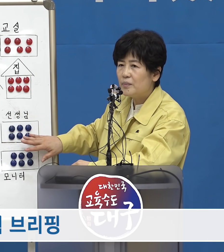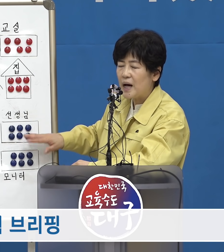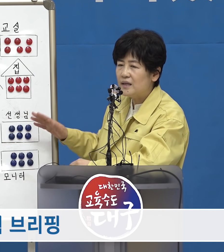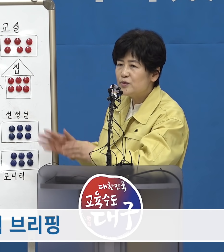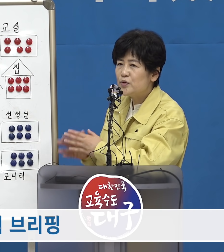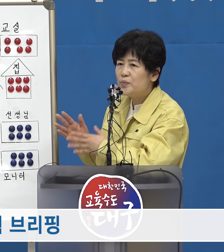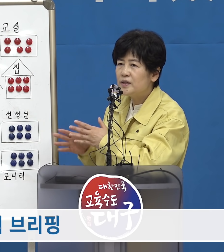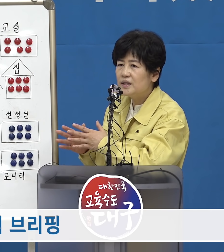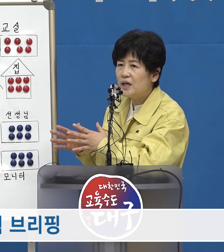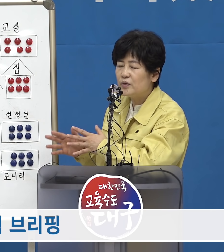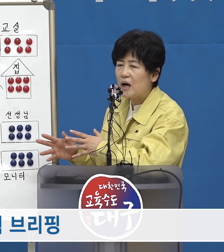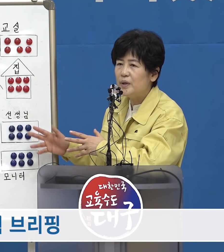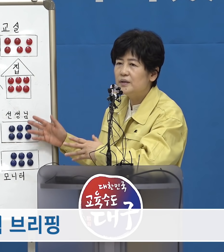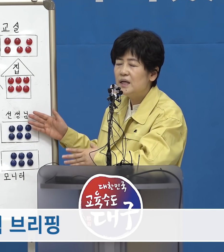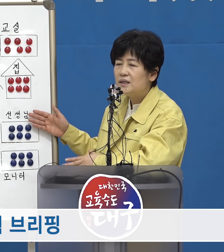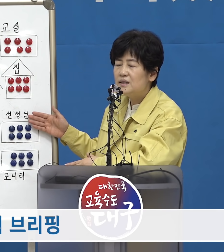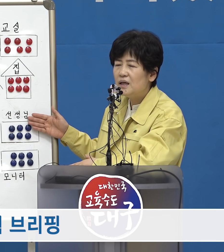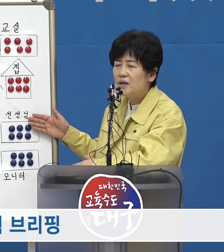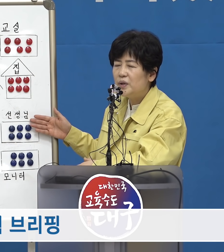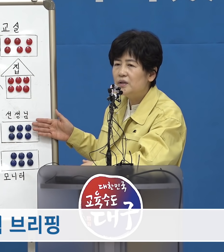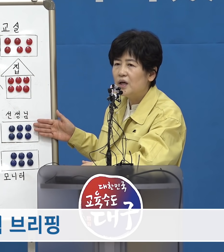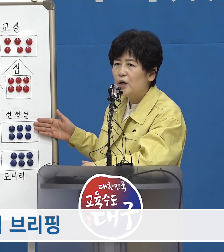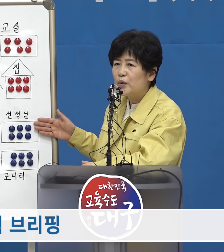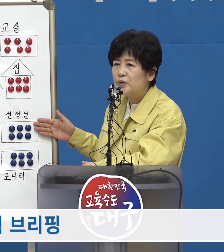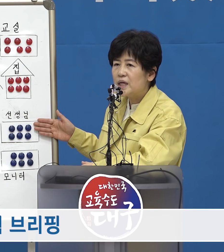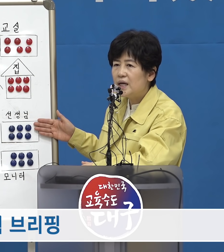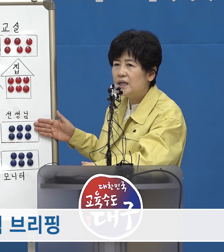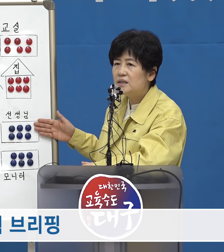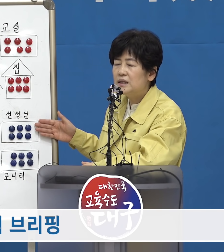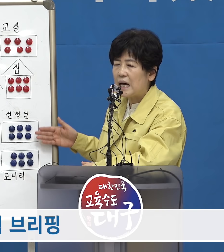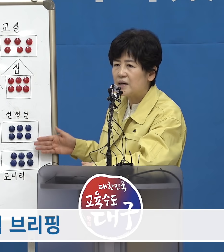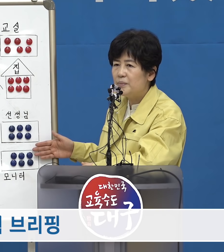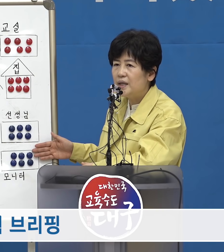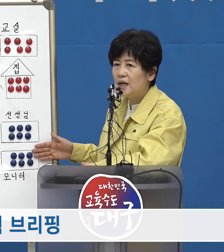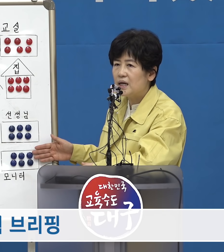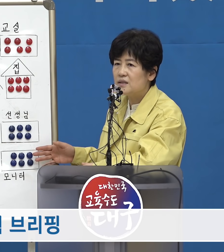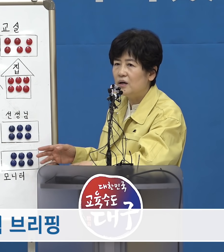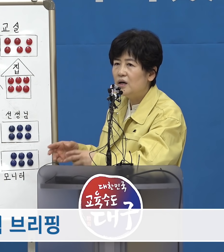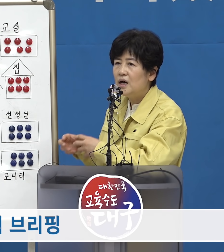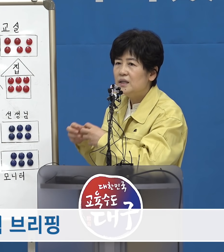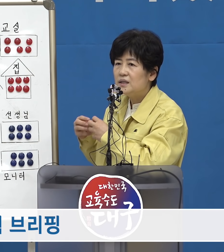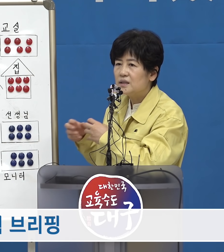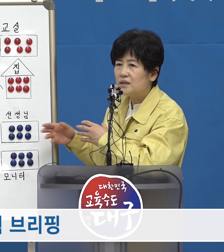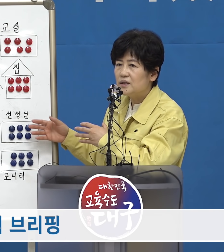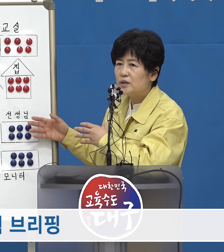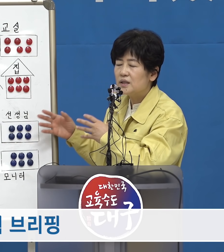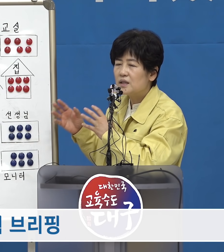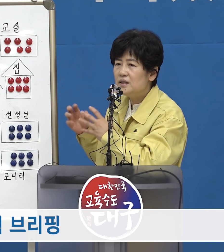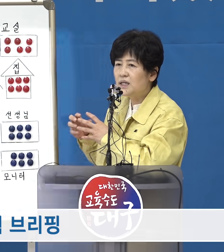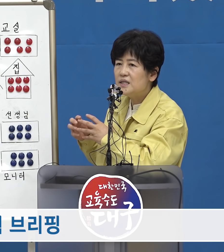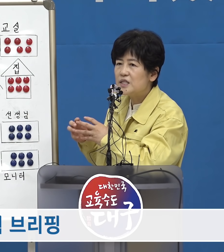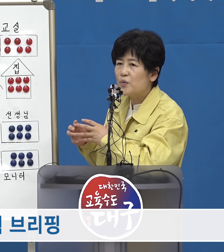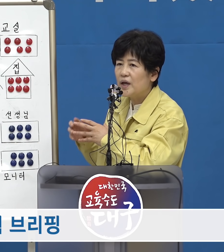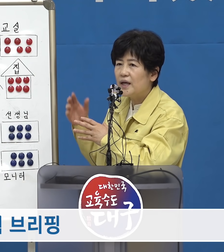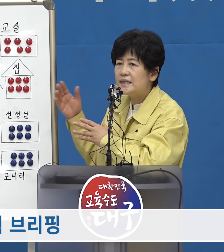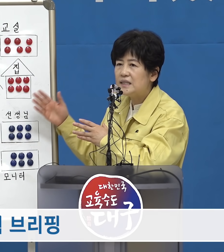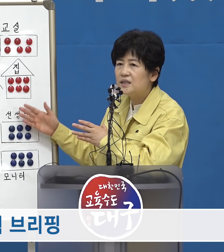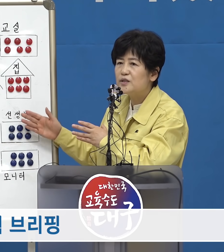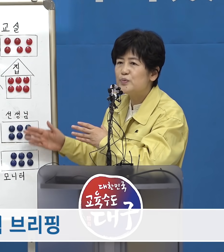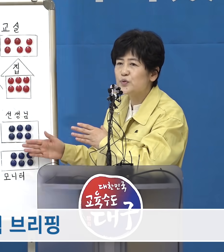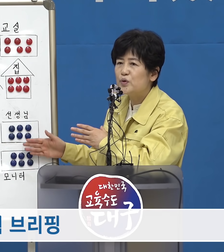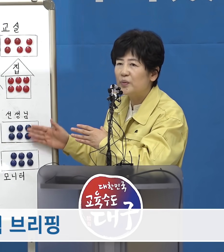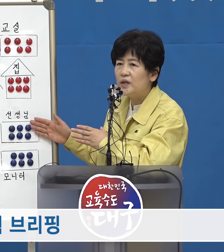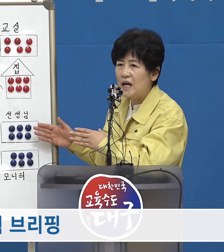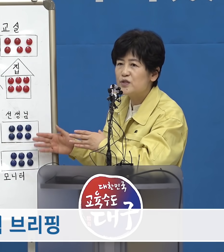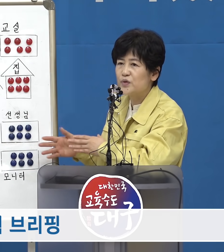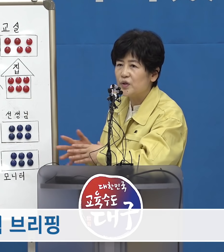또다시 반 수업을 끝내고 나면 선생님은 교차해서 다른 반에 가서 그 컨텐츠 외에